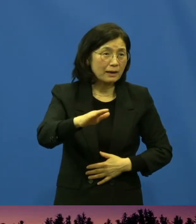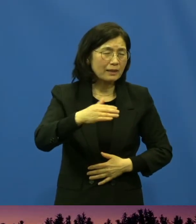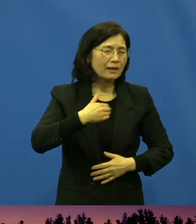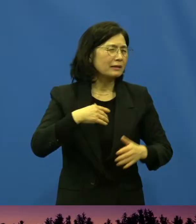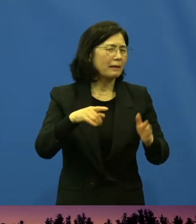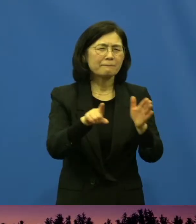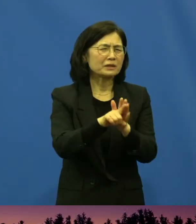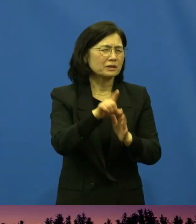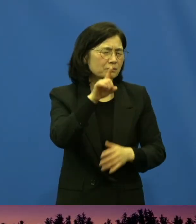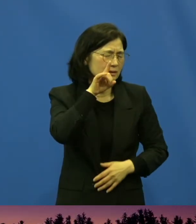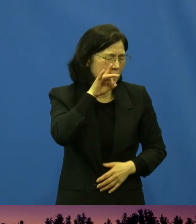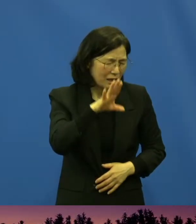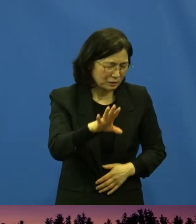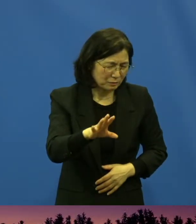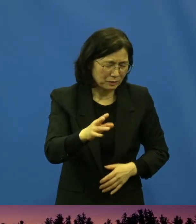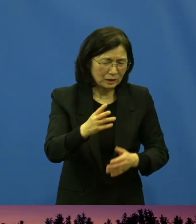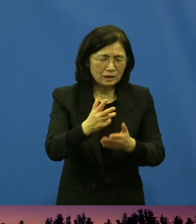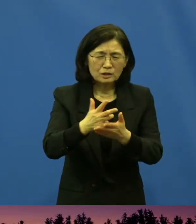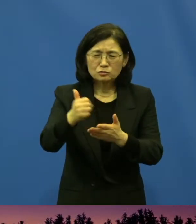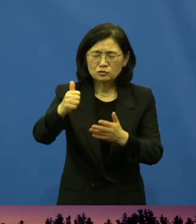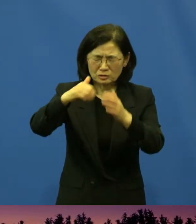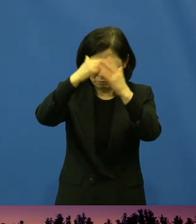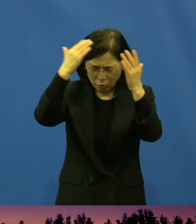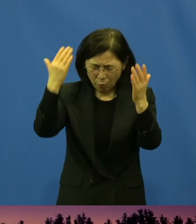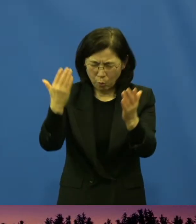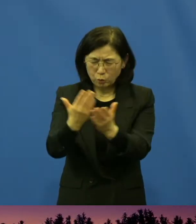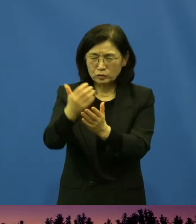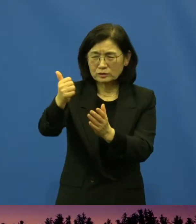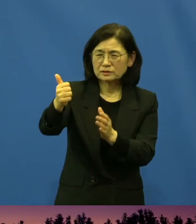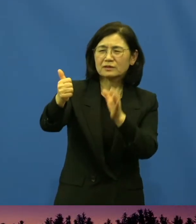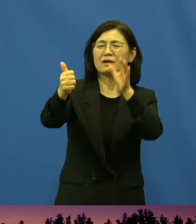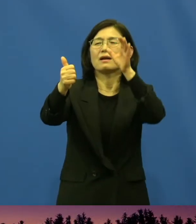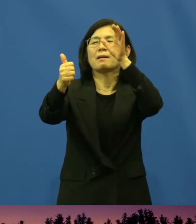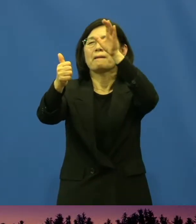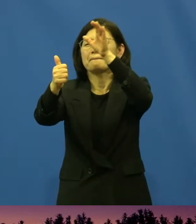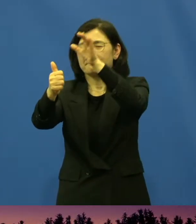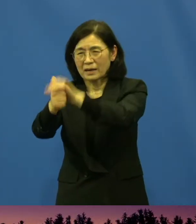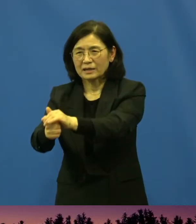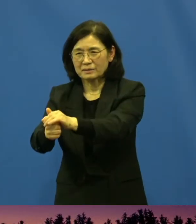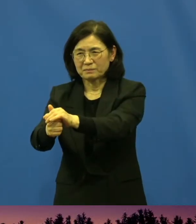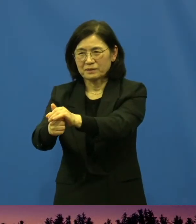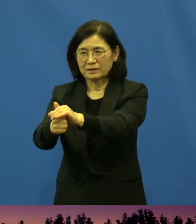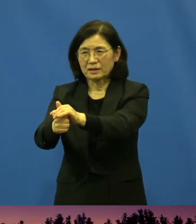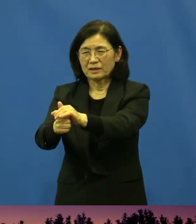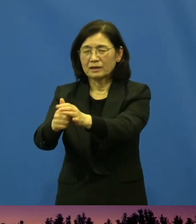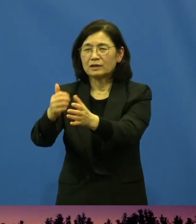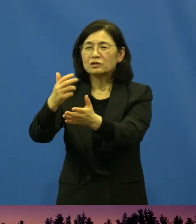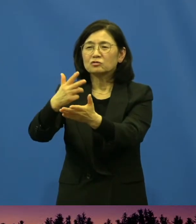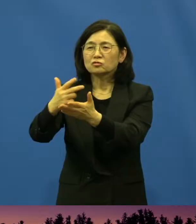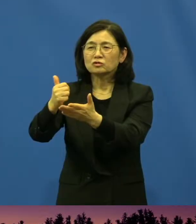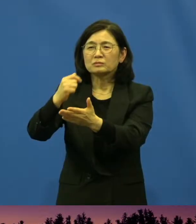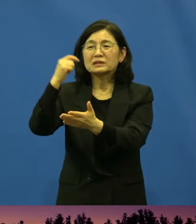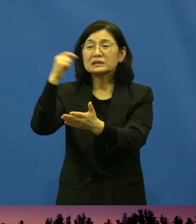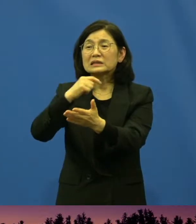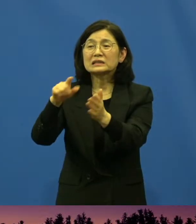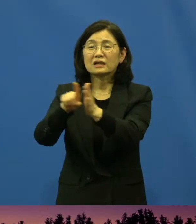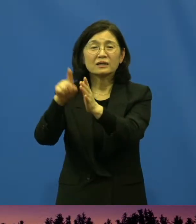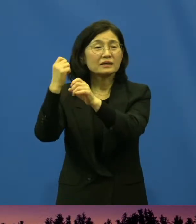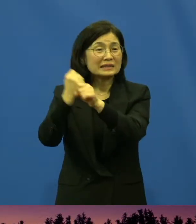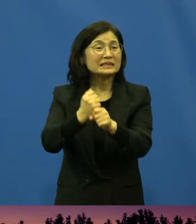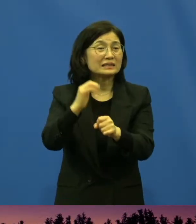주님에게 맡깁니다. 주님이 이끄시는 대로 내 삶을 드리고 싶습니다. 주님에 대한 절대적 의존이죠.